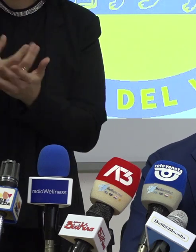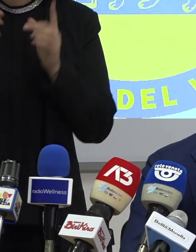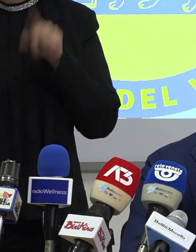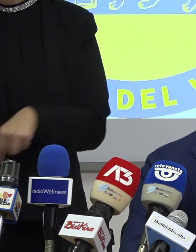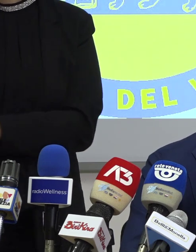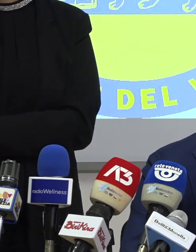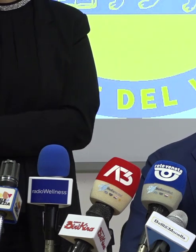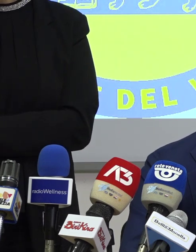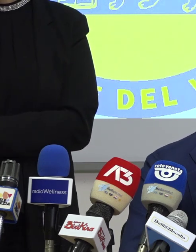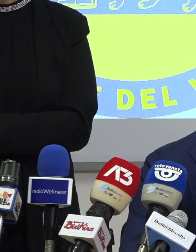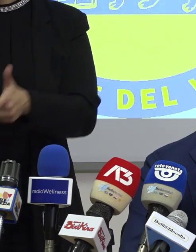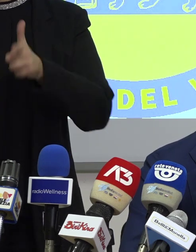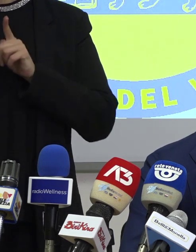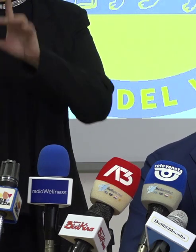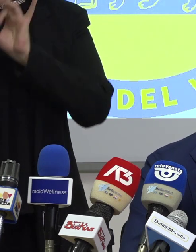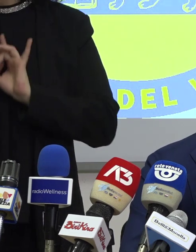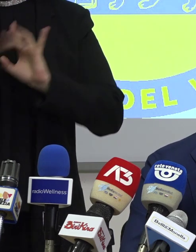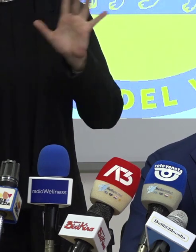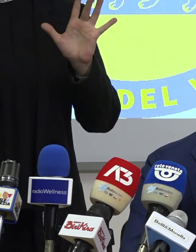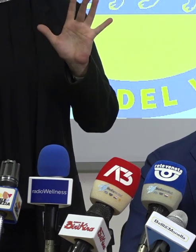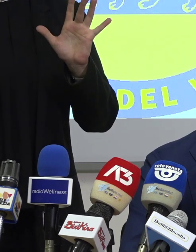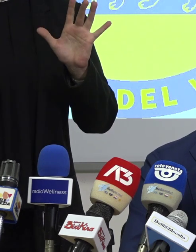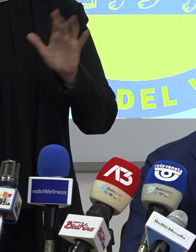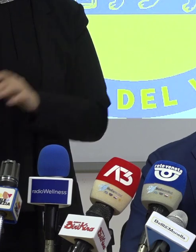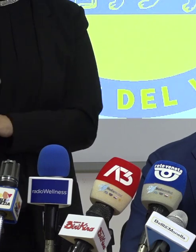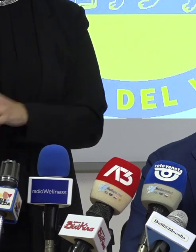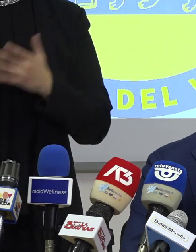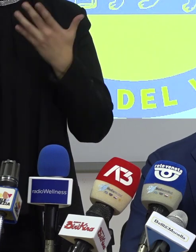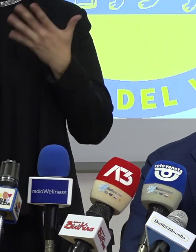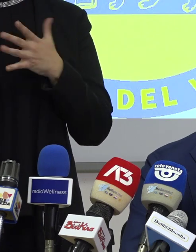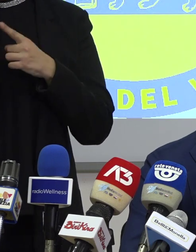no? Libertà in generale, perché comunque stiamo vivendo da segregati.